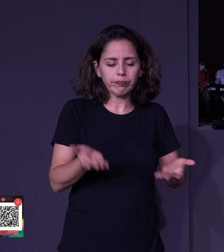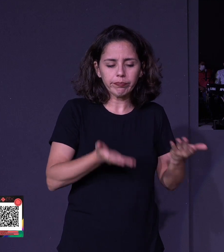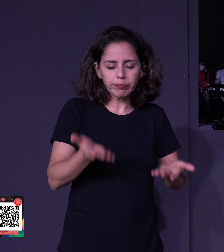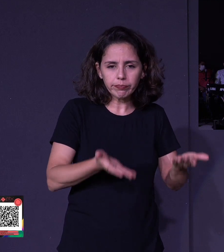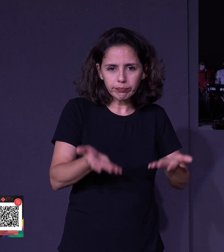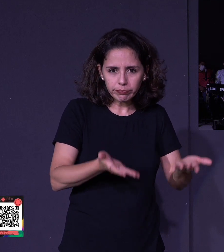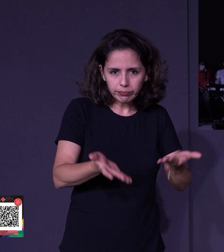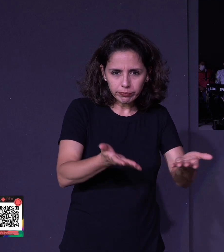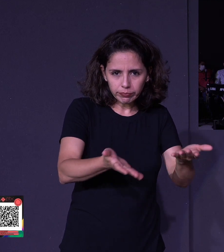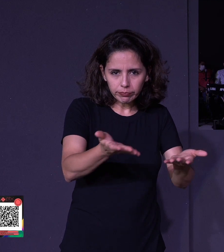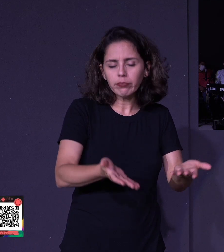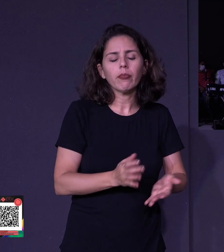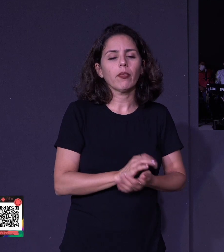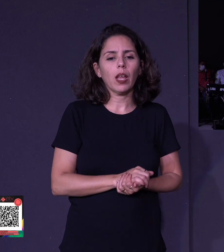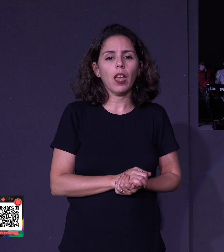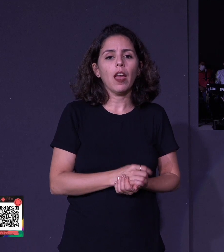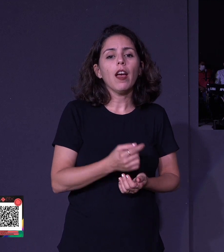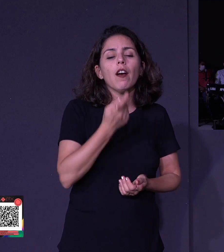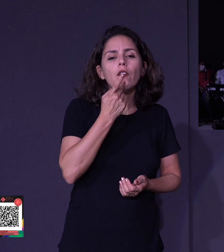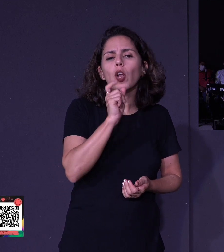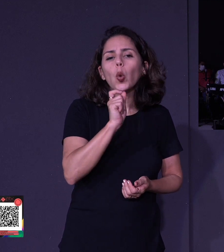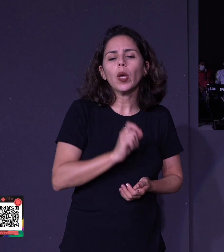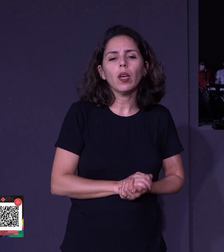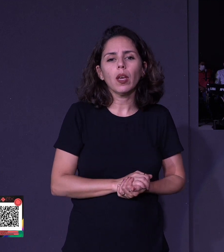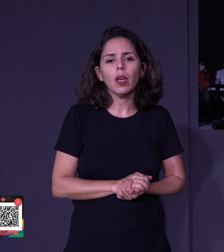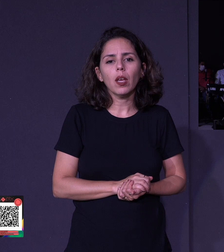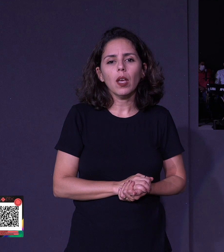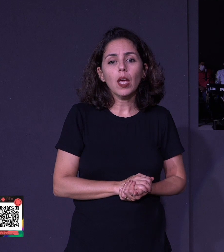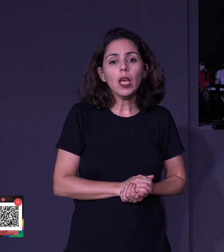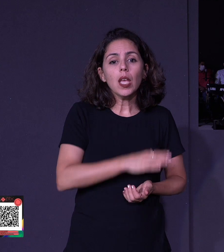vida sexual simplesmente pela falta da presença paterna.